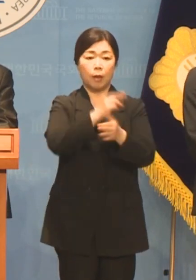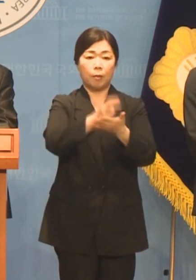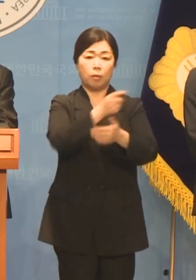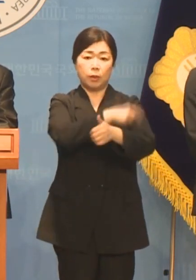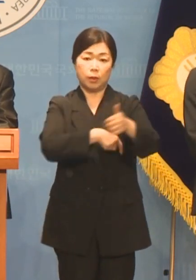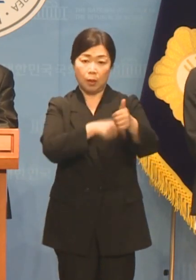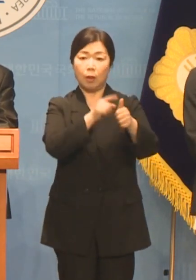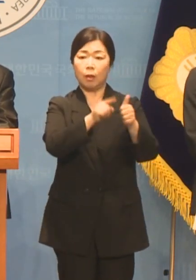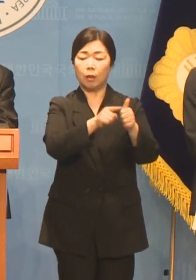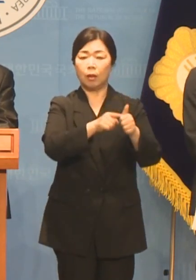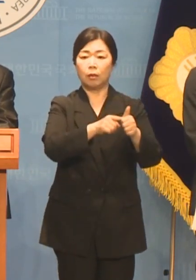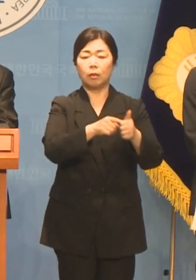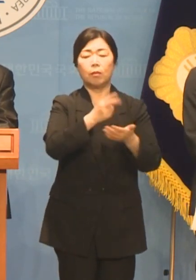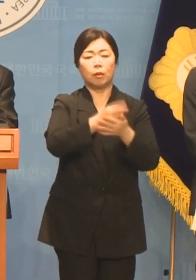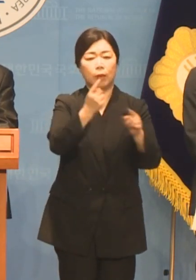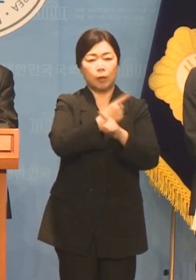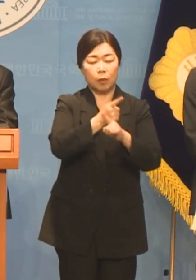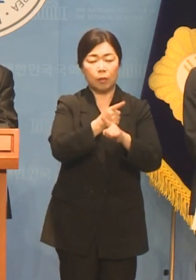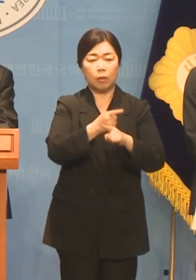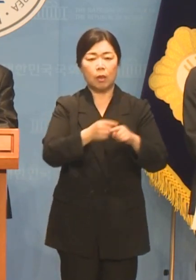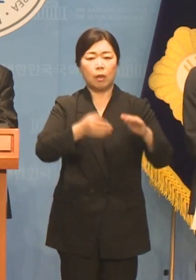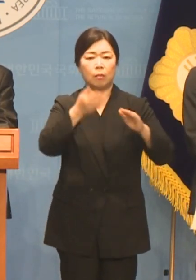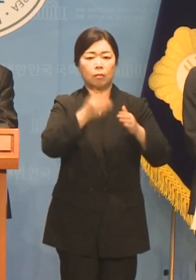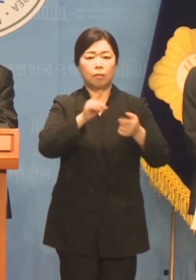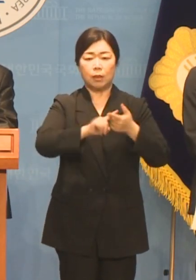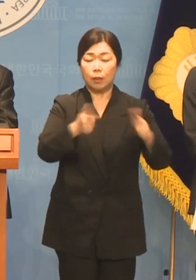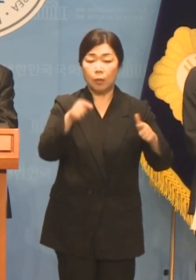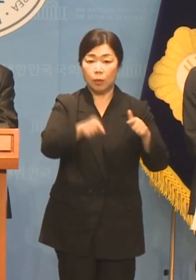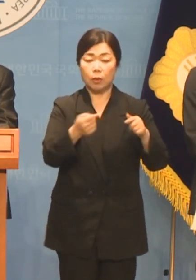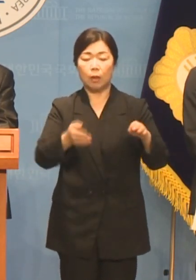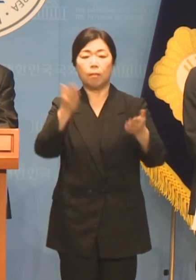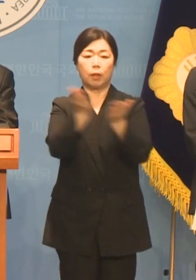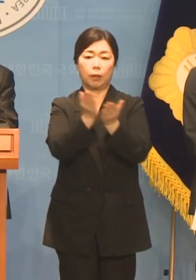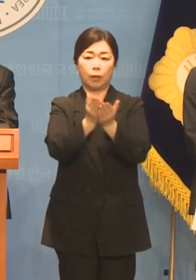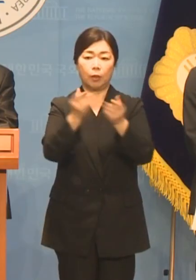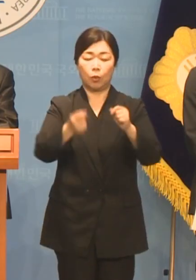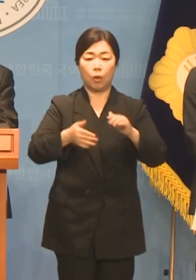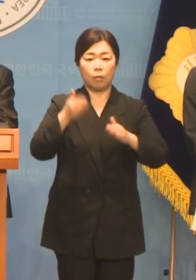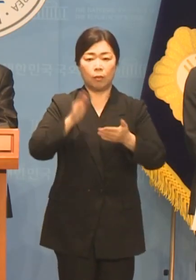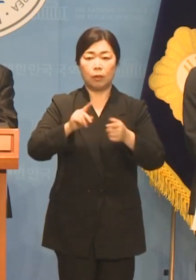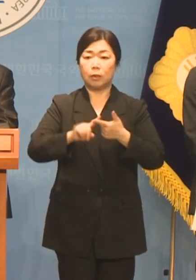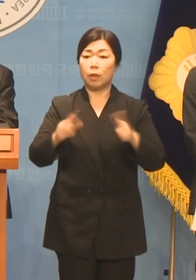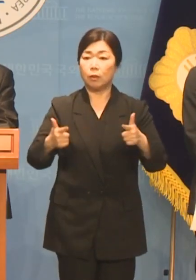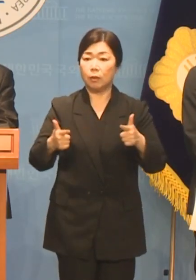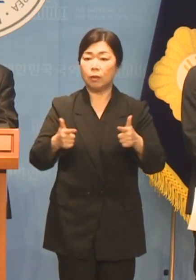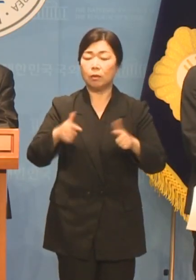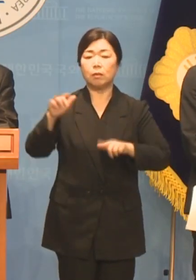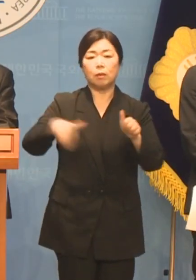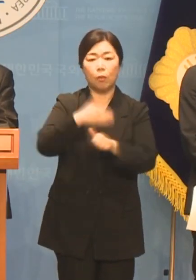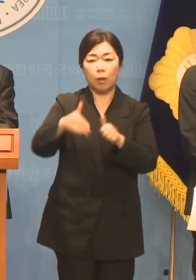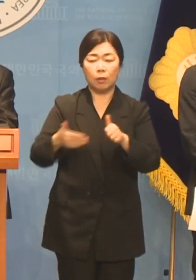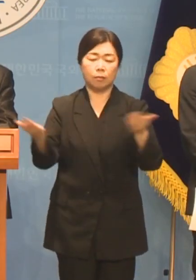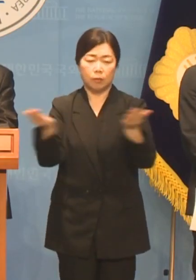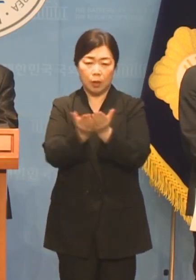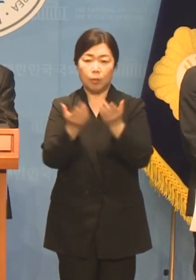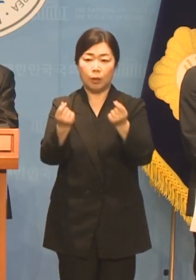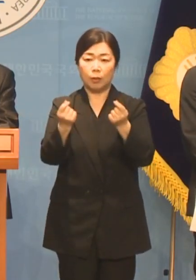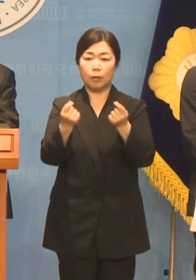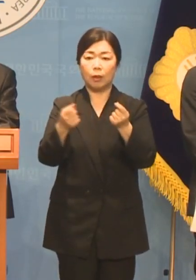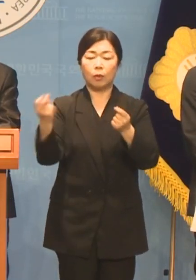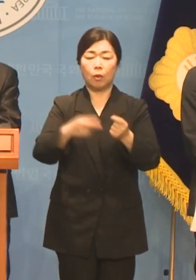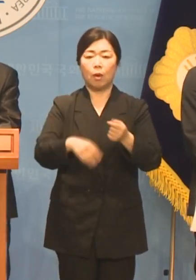비정상을 정상으로, 불평등을 평등으로, 불공정을 공정으로 바꾸는 지극히 당연한 시대의 요구입니다.